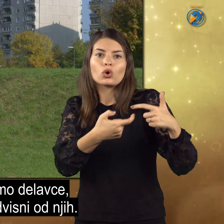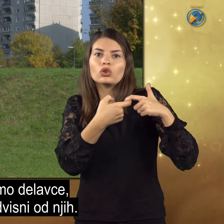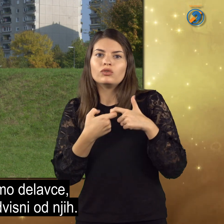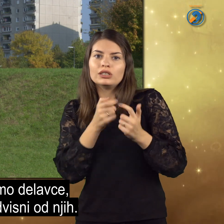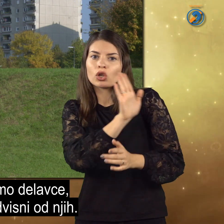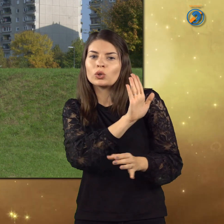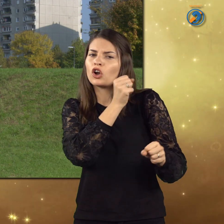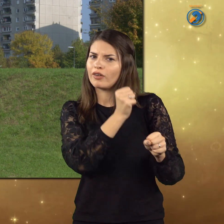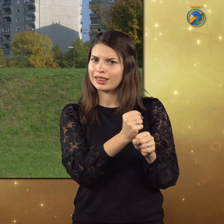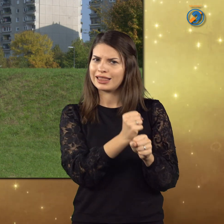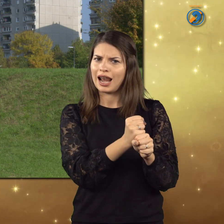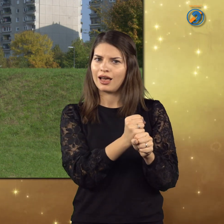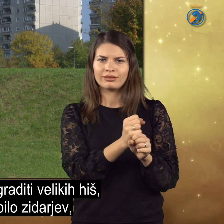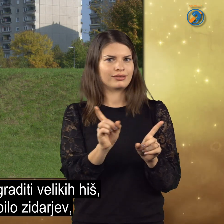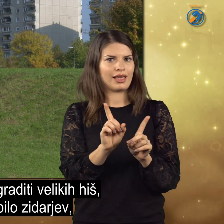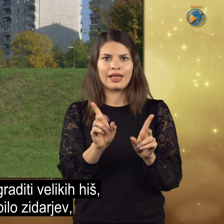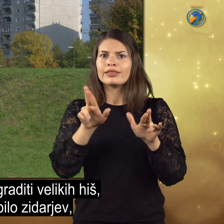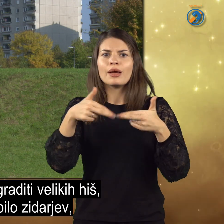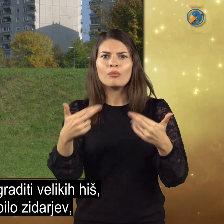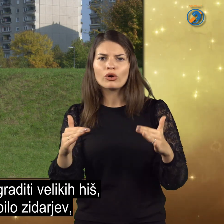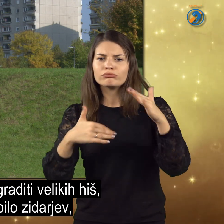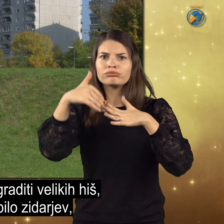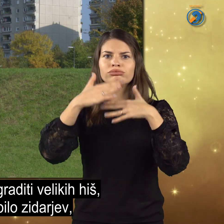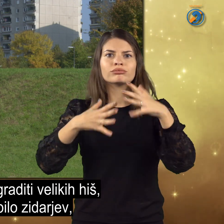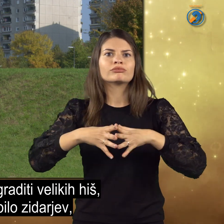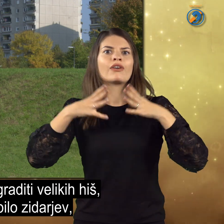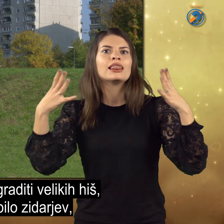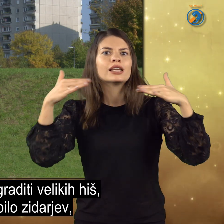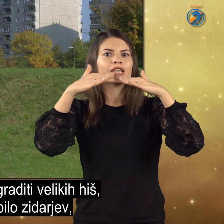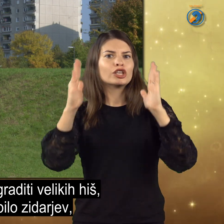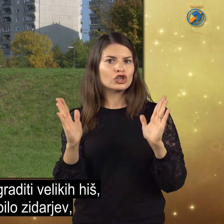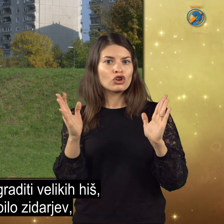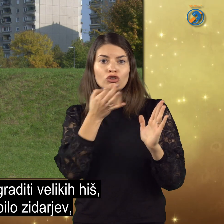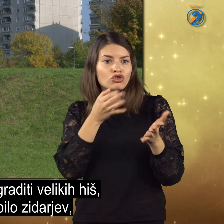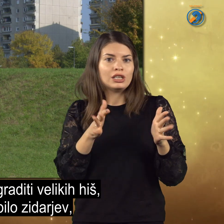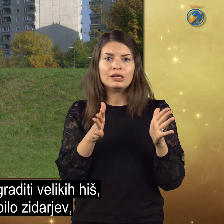odvisni od njih. Ne bi si mogli zgraditi velikih